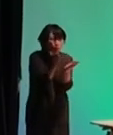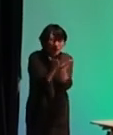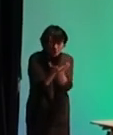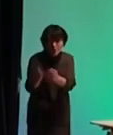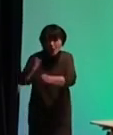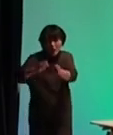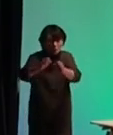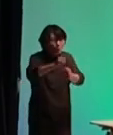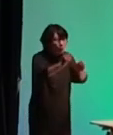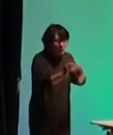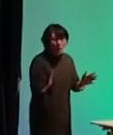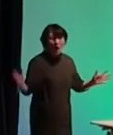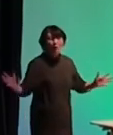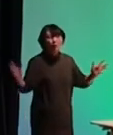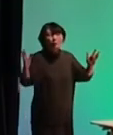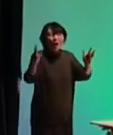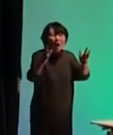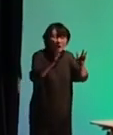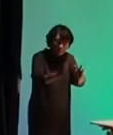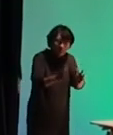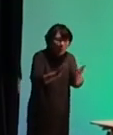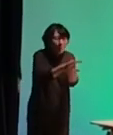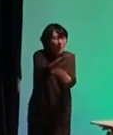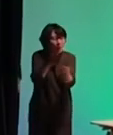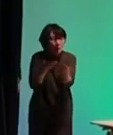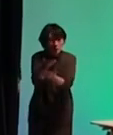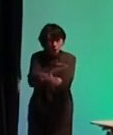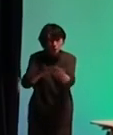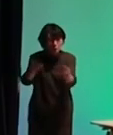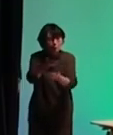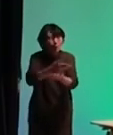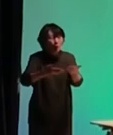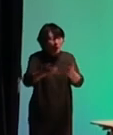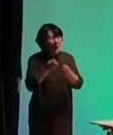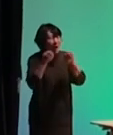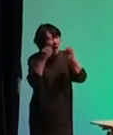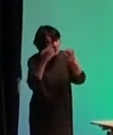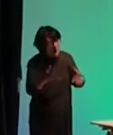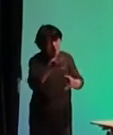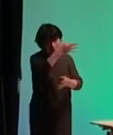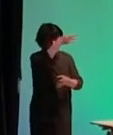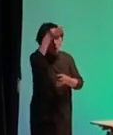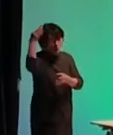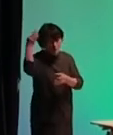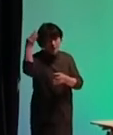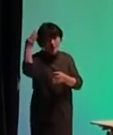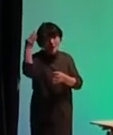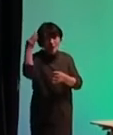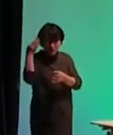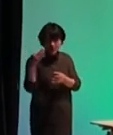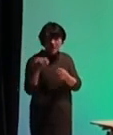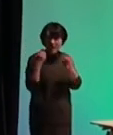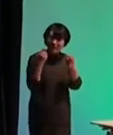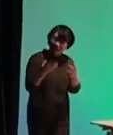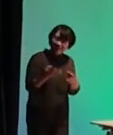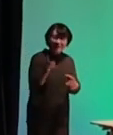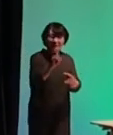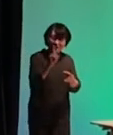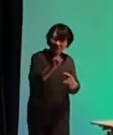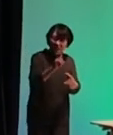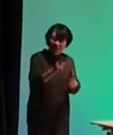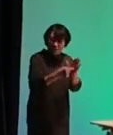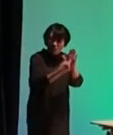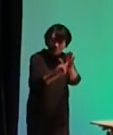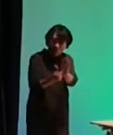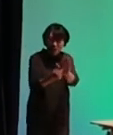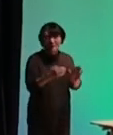が一堂に会してそれが交わることで新しい神戸ならでは神戸発の新しい価値を生み出す、そういう取り